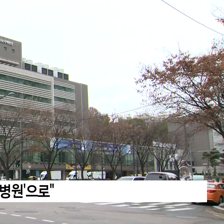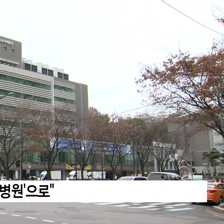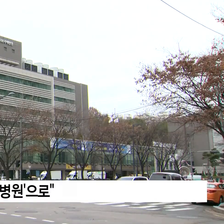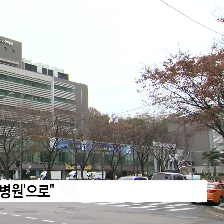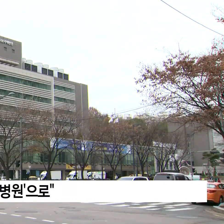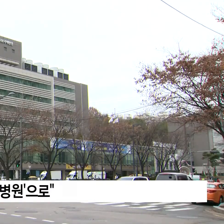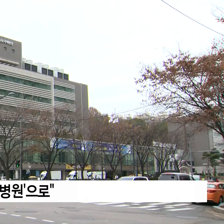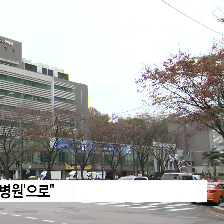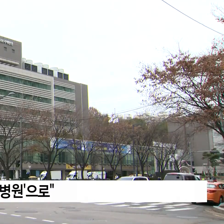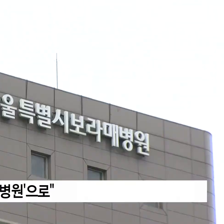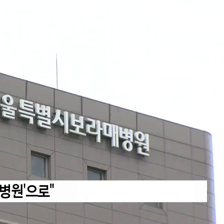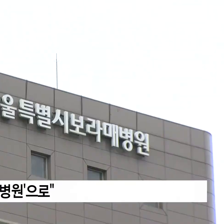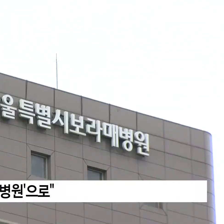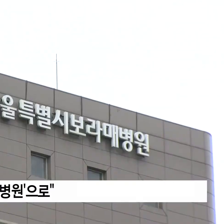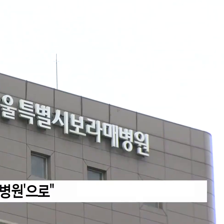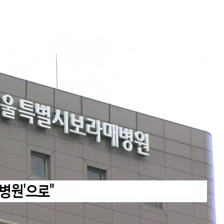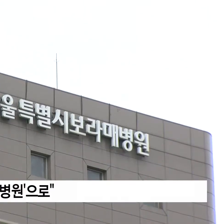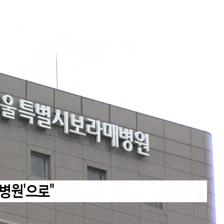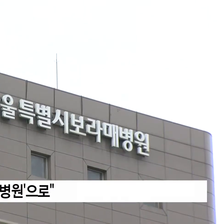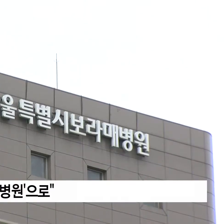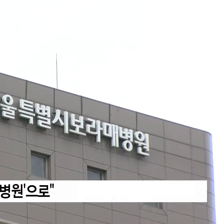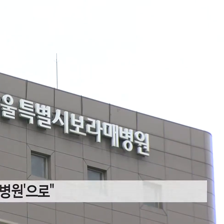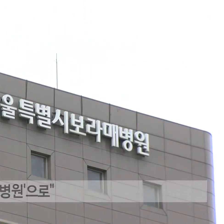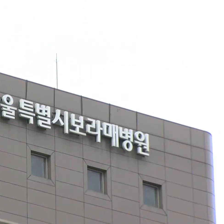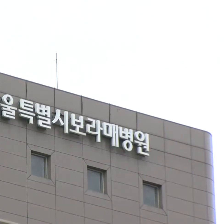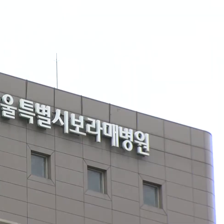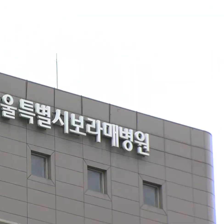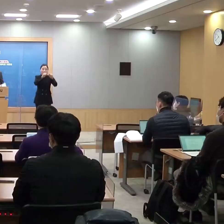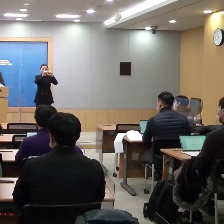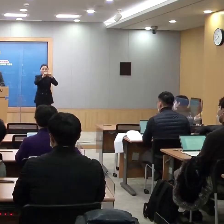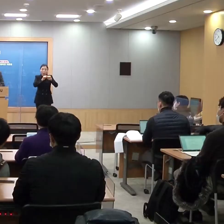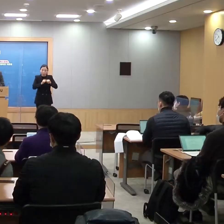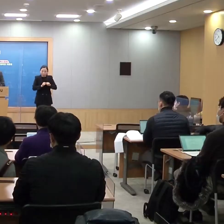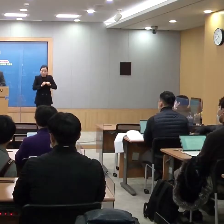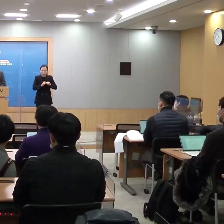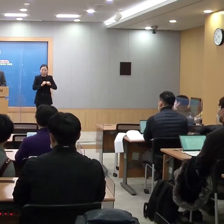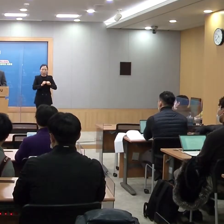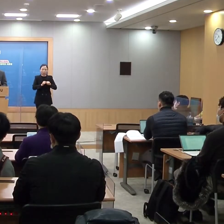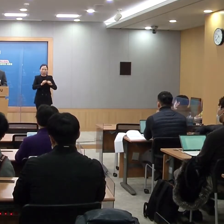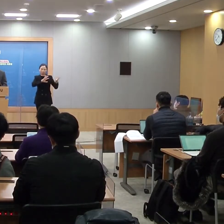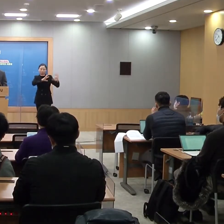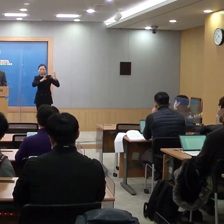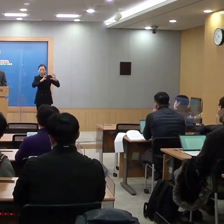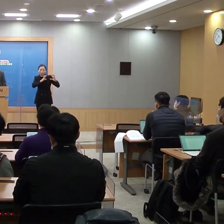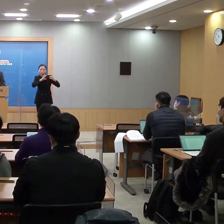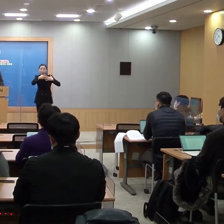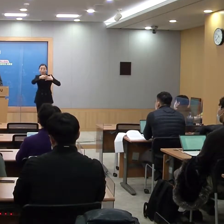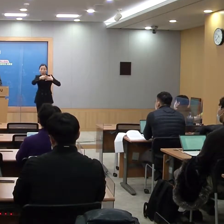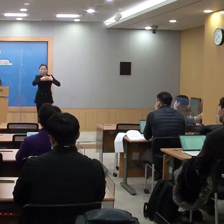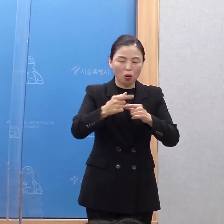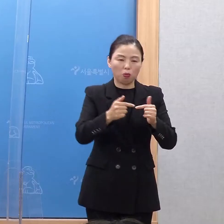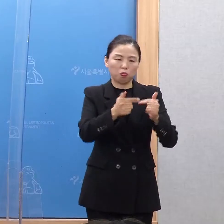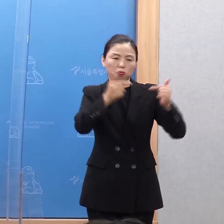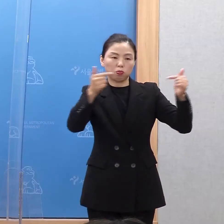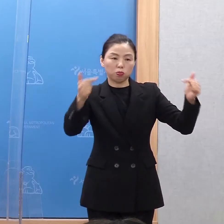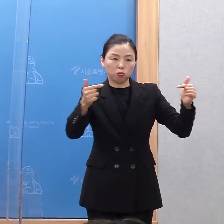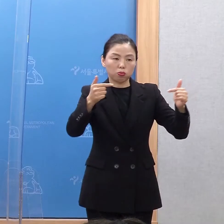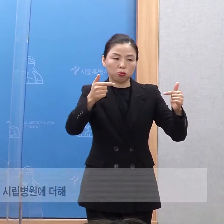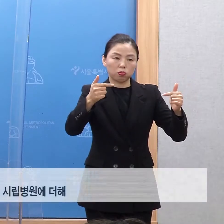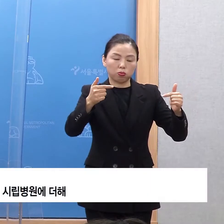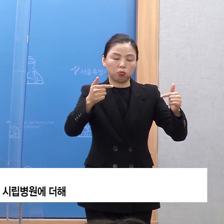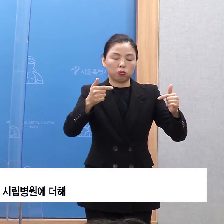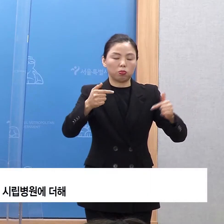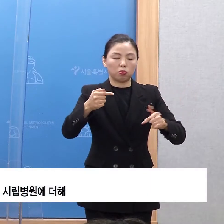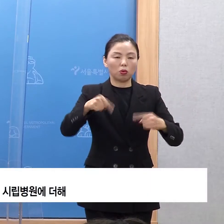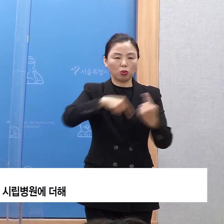총동원해 병상을 4,099곳으로 확대하고 코로나19 환자 치료에 집중하겠다는 겁니다.